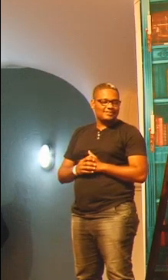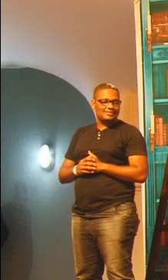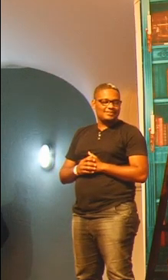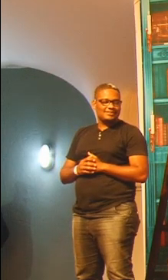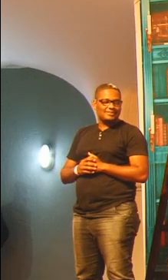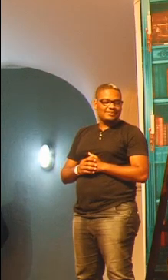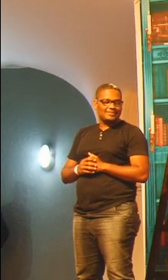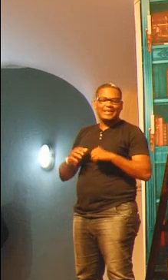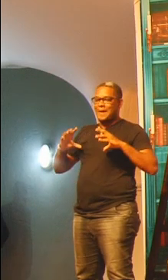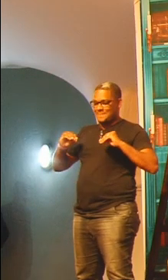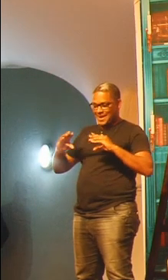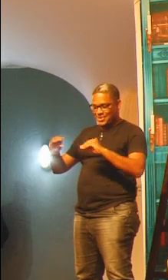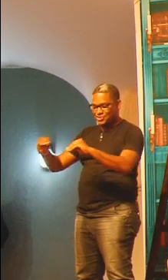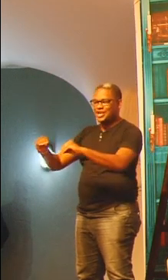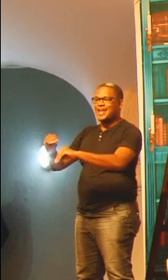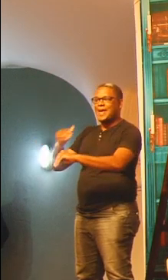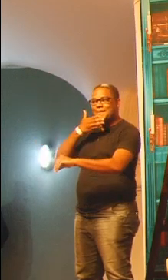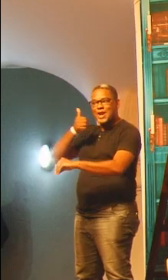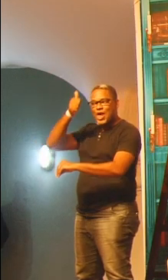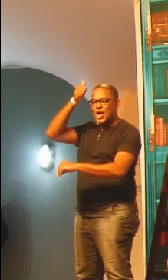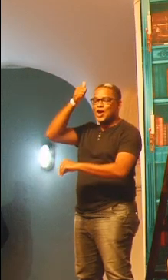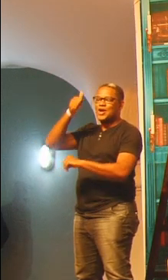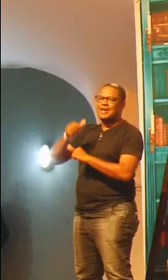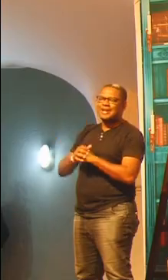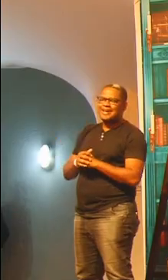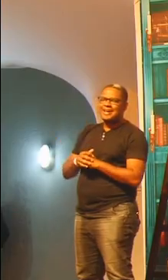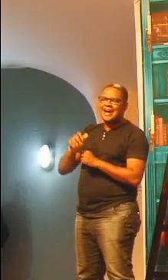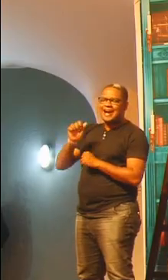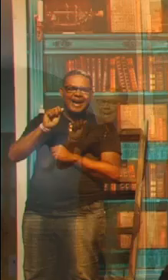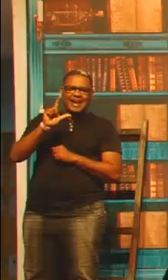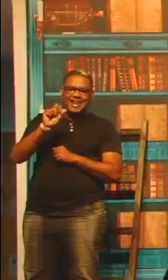Na prática é melhor. Ala.